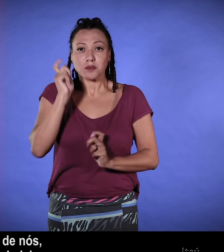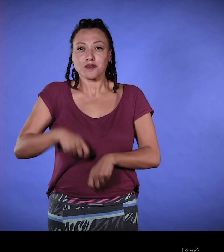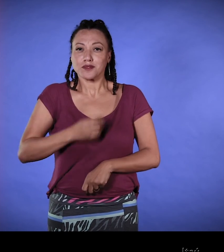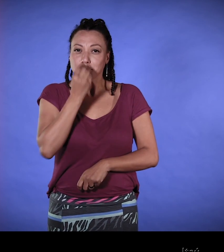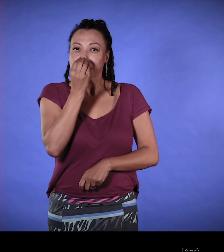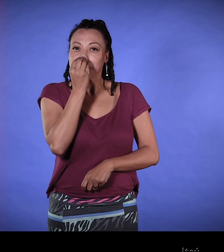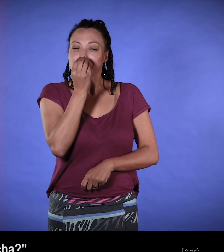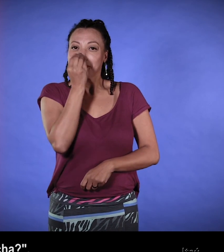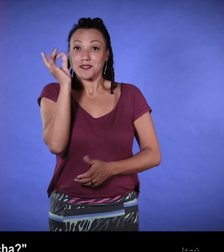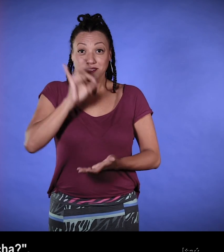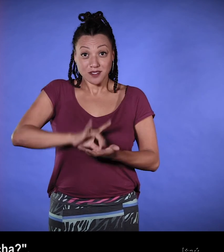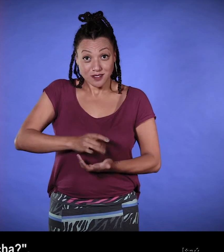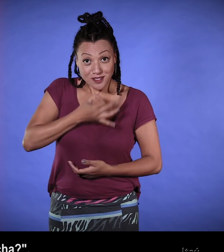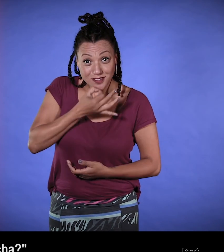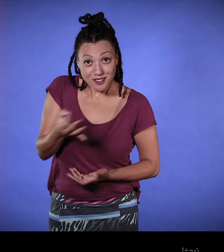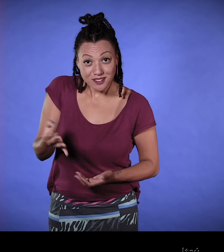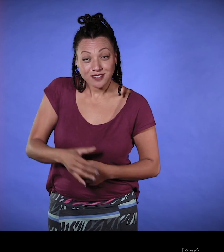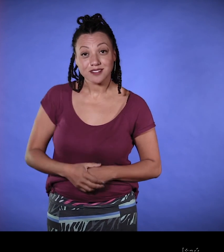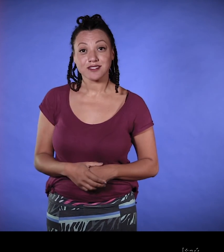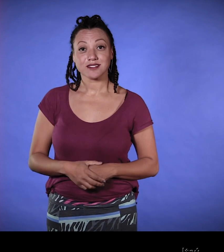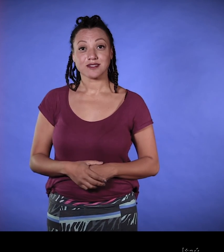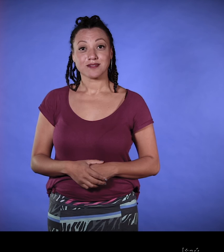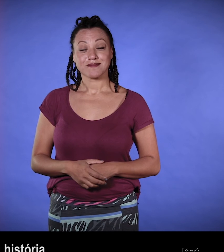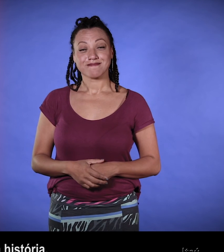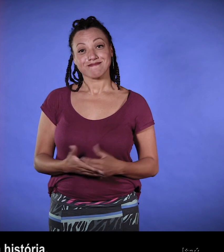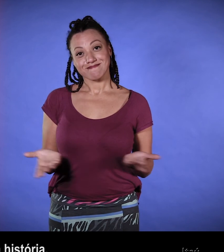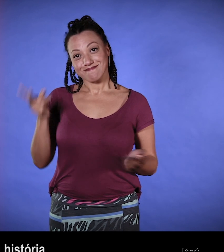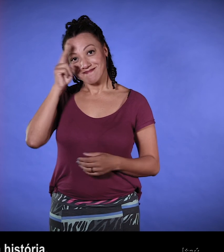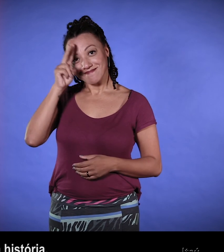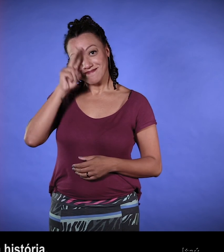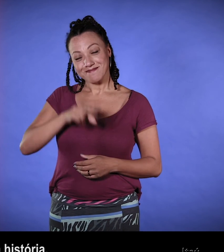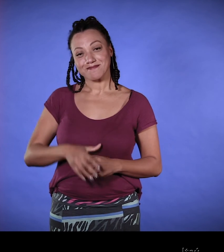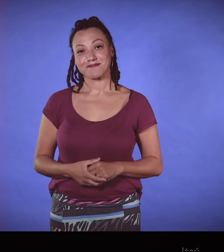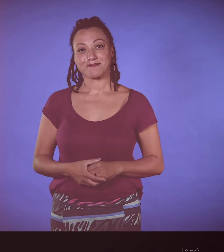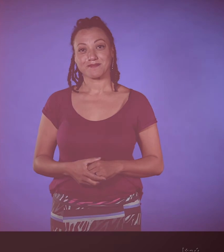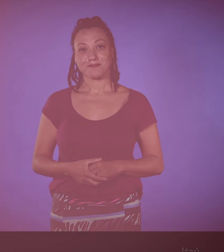rosa verdadeira. Não acha? E essa é a história.